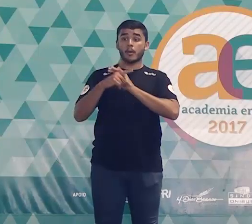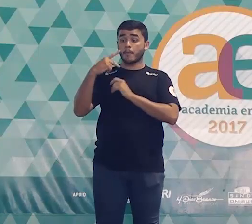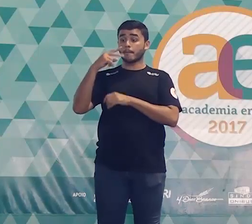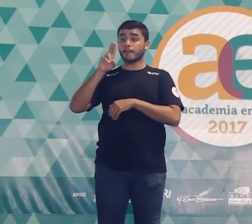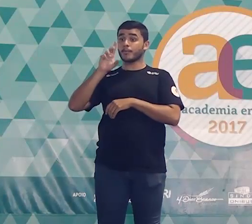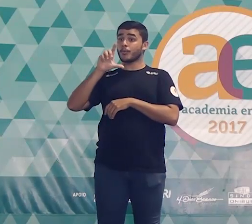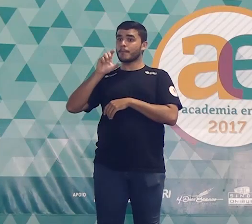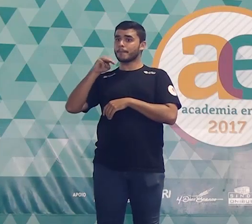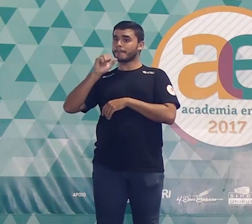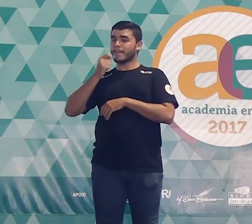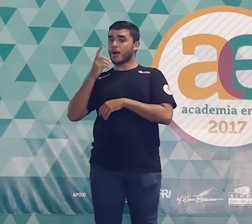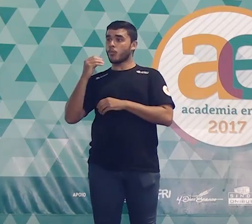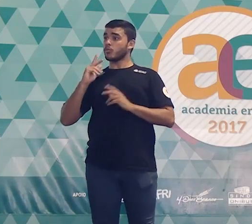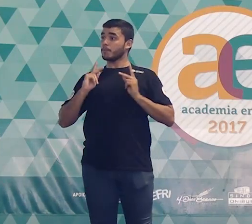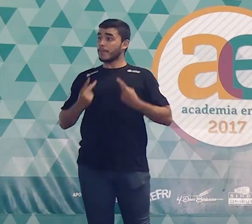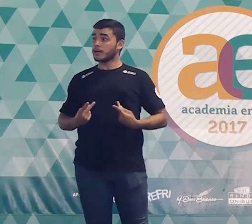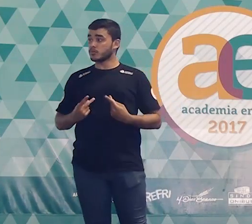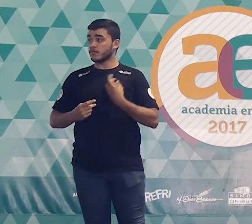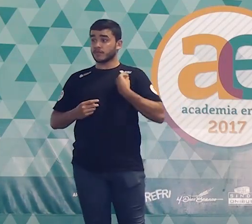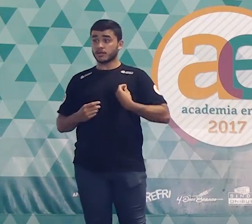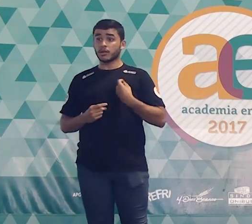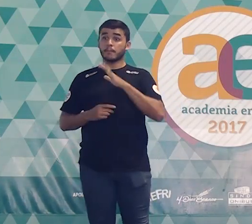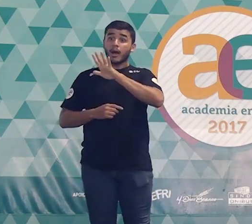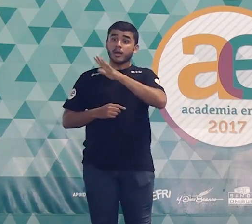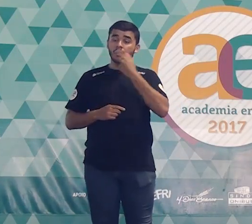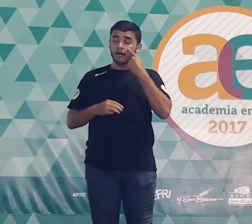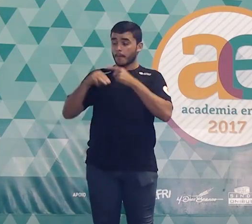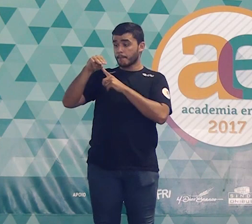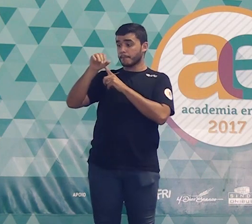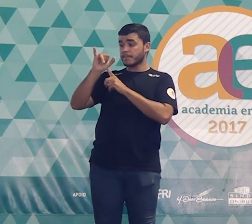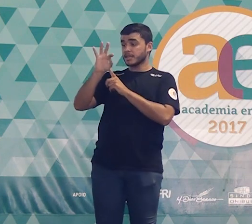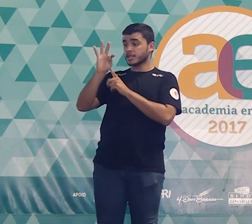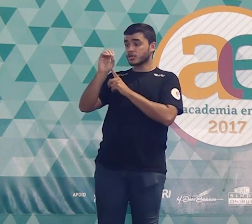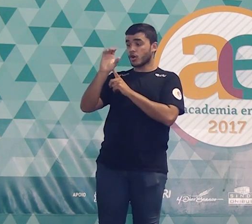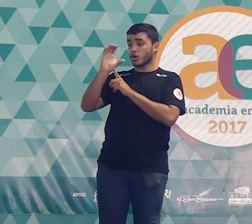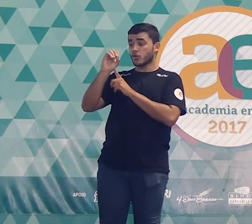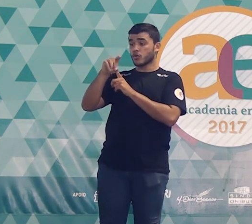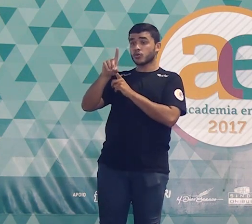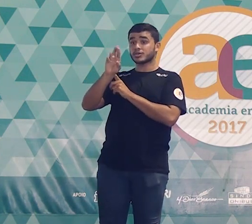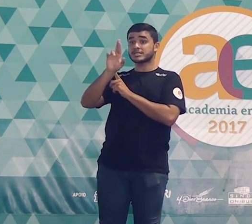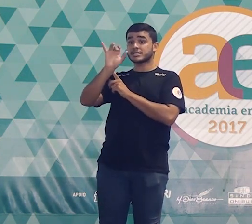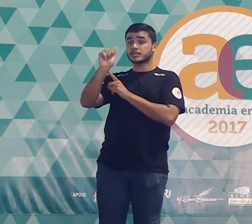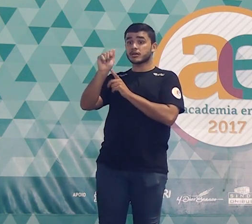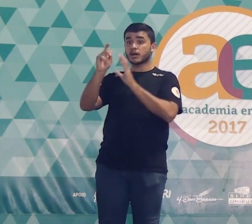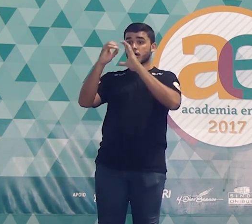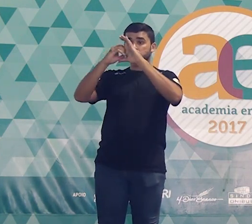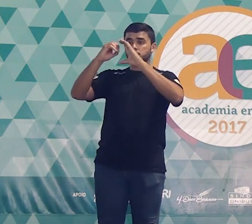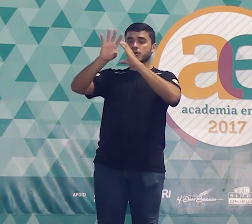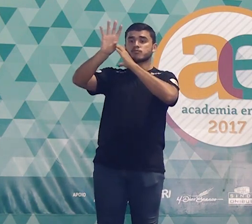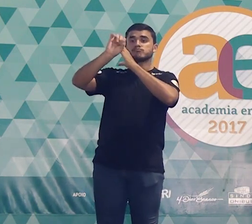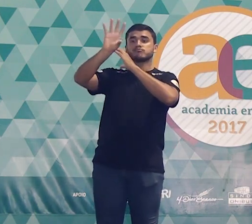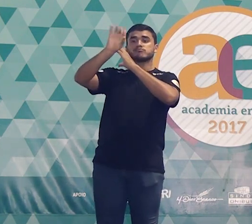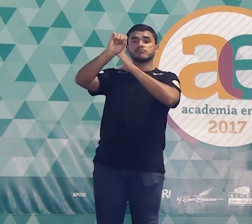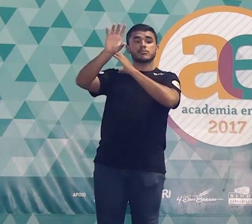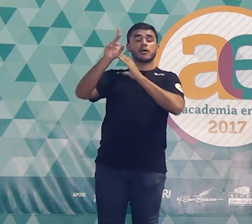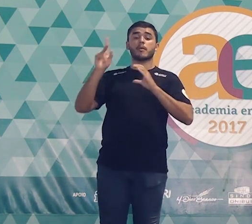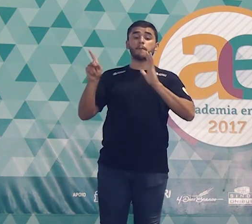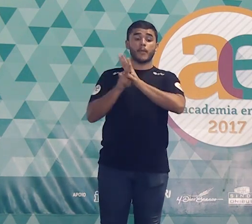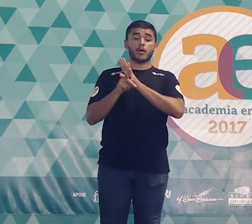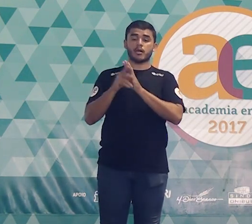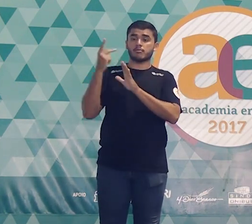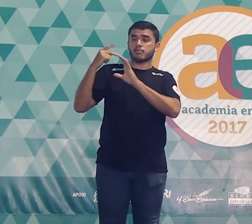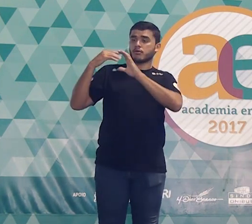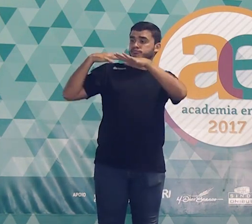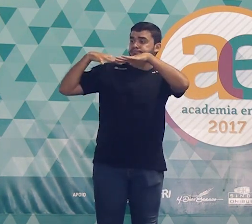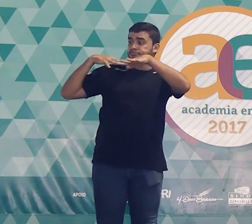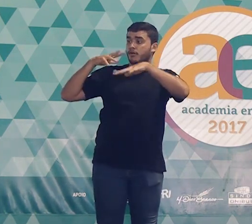nós temos a mitocôndria para fazer a respiração da célula. Só que diferente do pulmão, que gasta energia para fazer essa troca, a mitocôndria